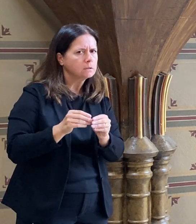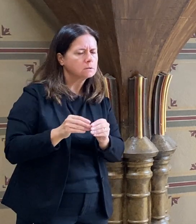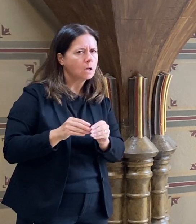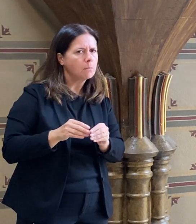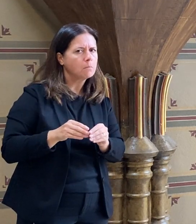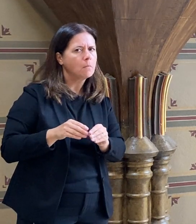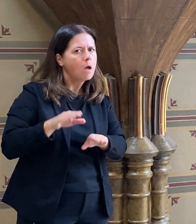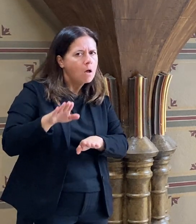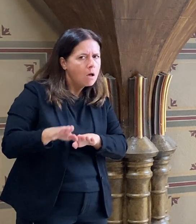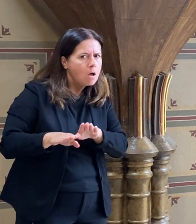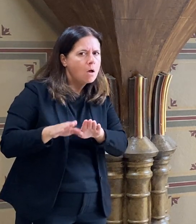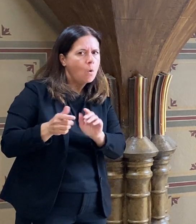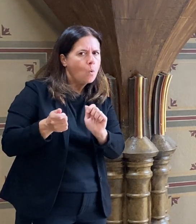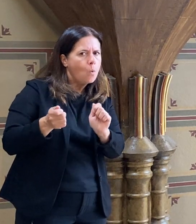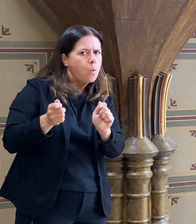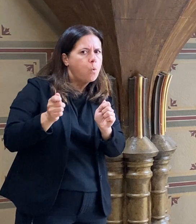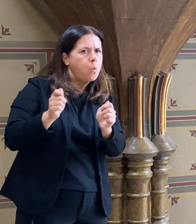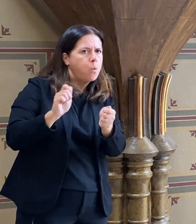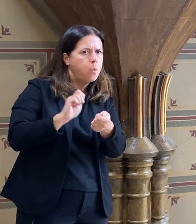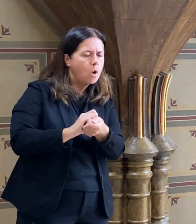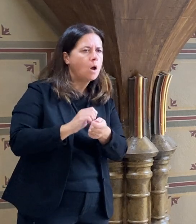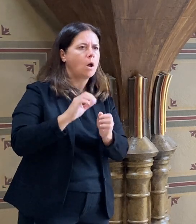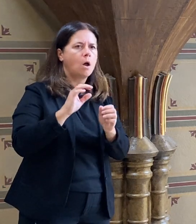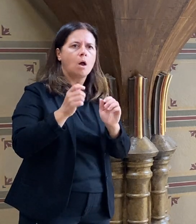zum Guten der Gegenwart.